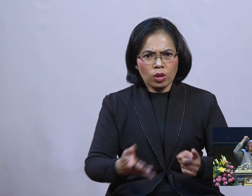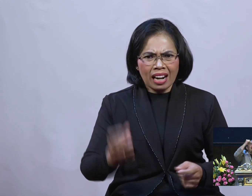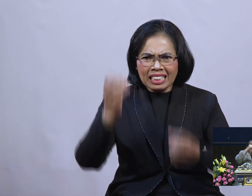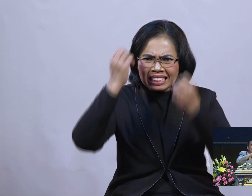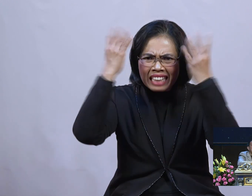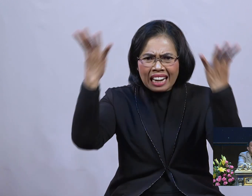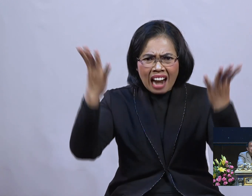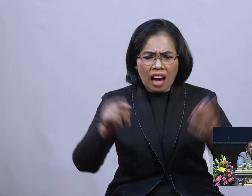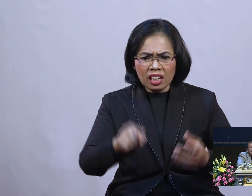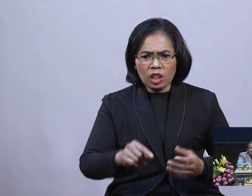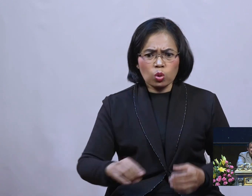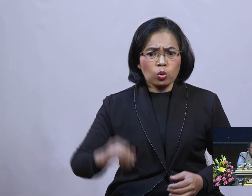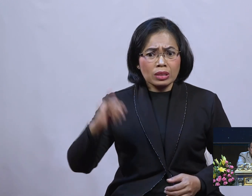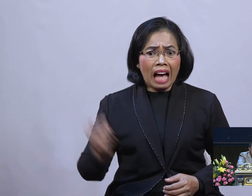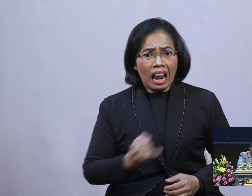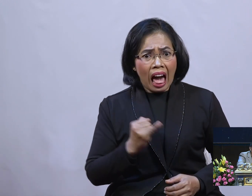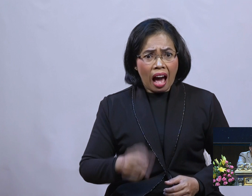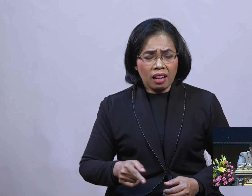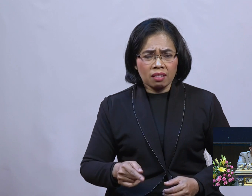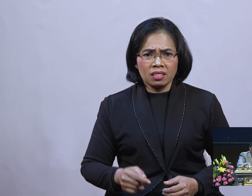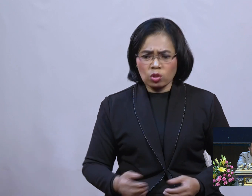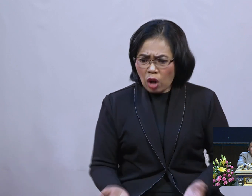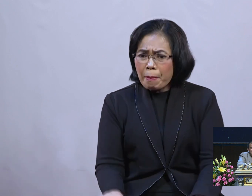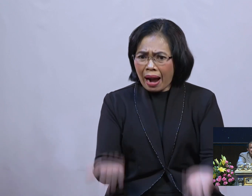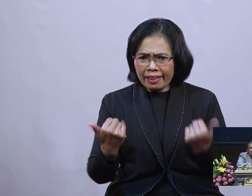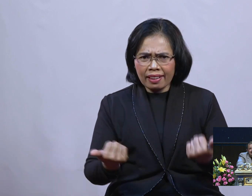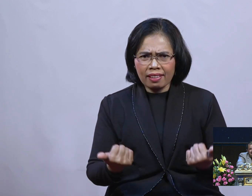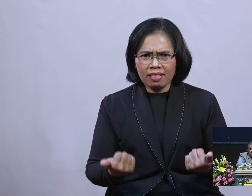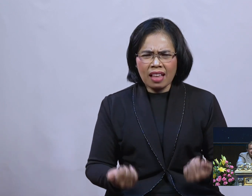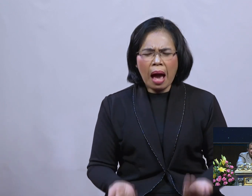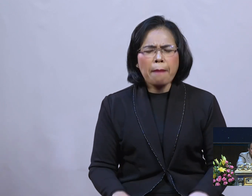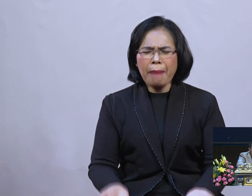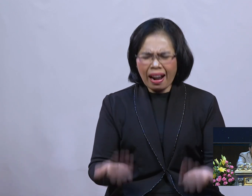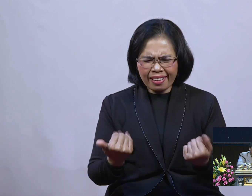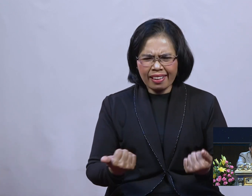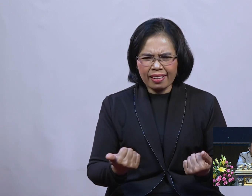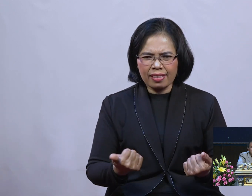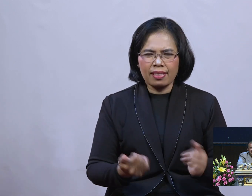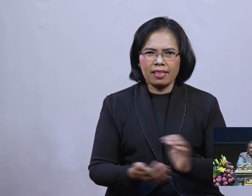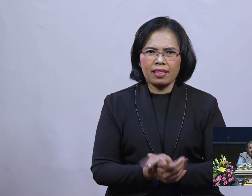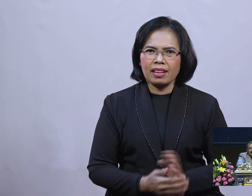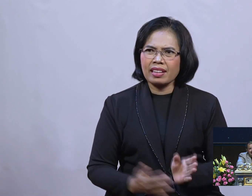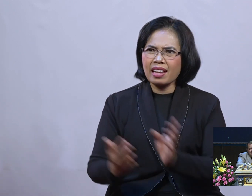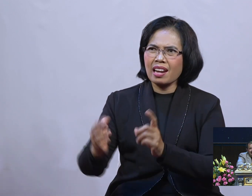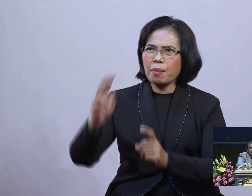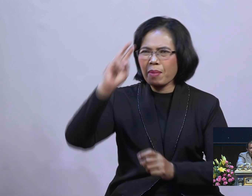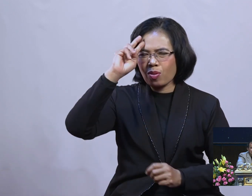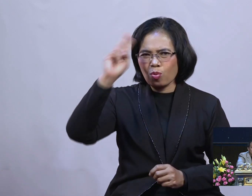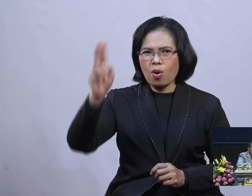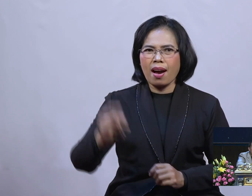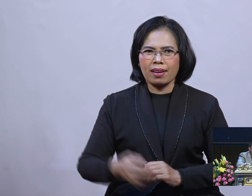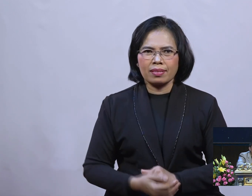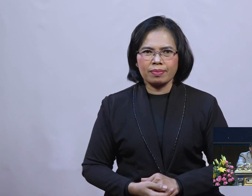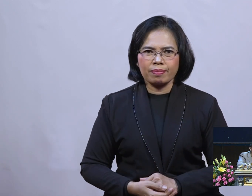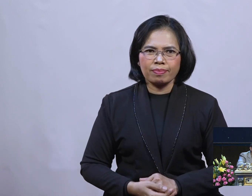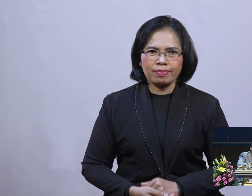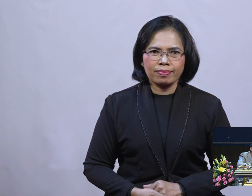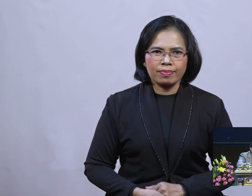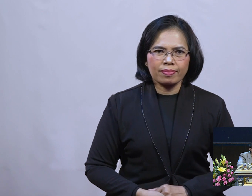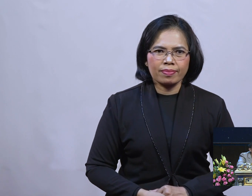pilot wanakula anakmu Aamir coy Lord Jesus I am your